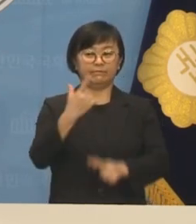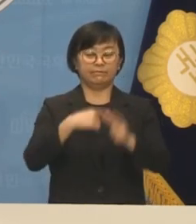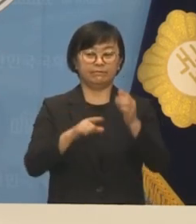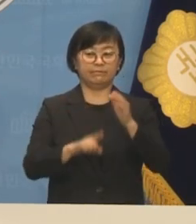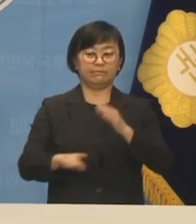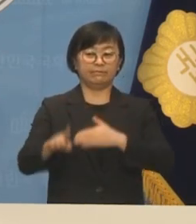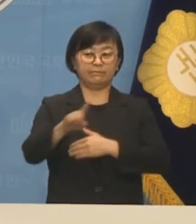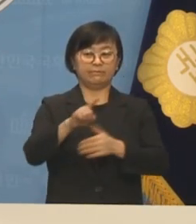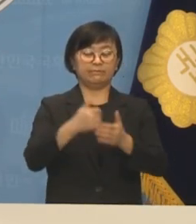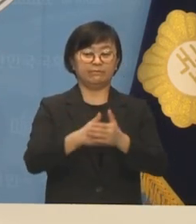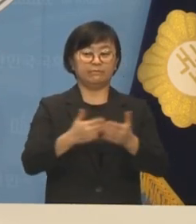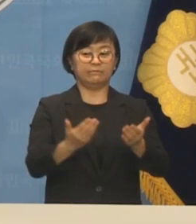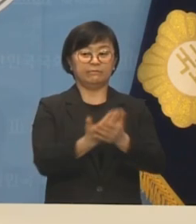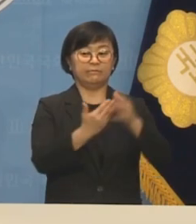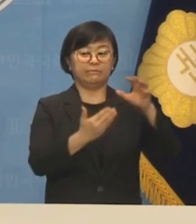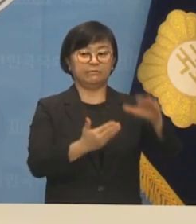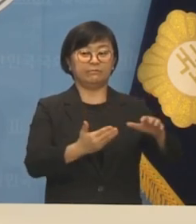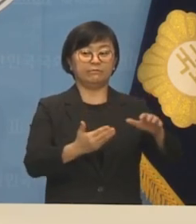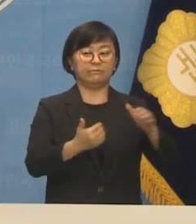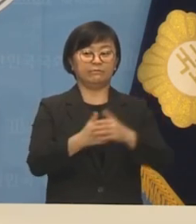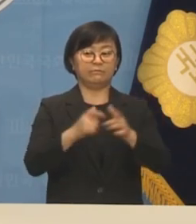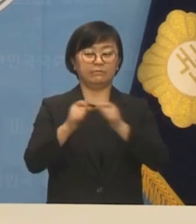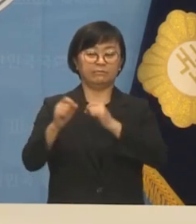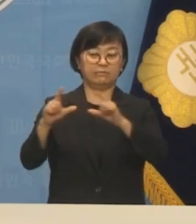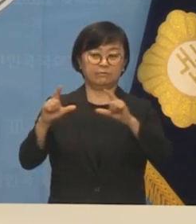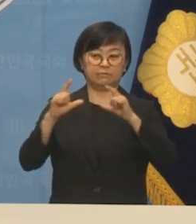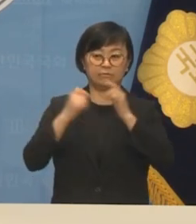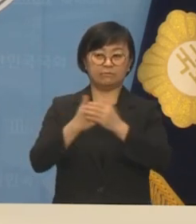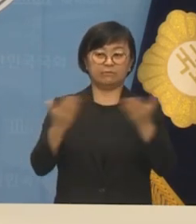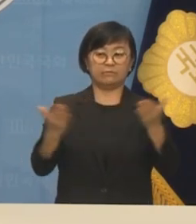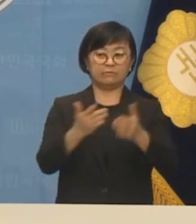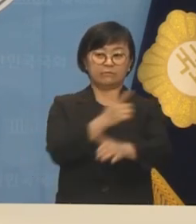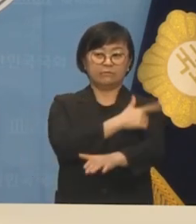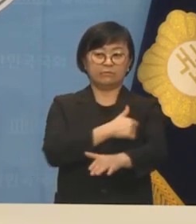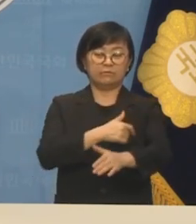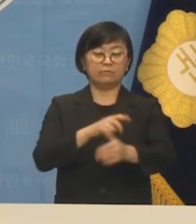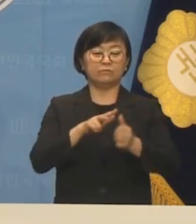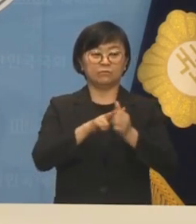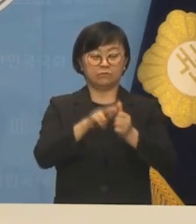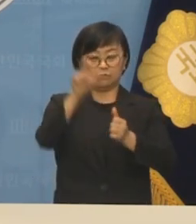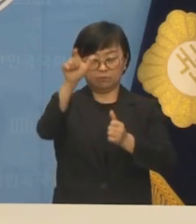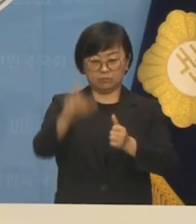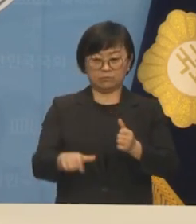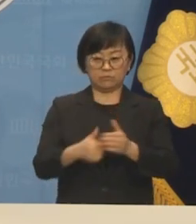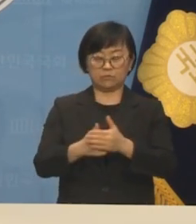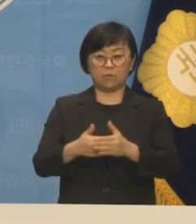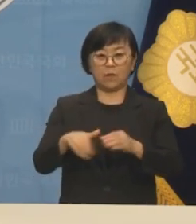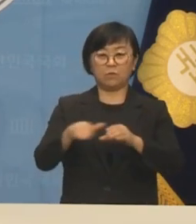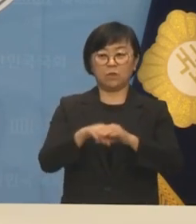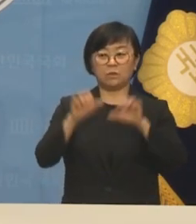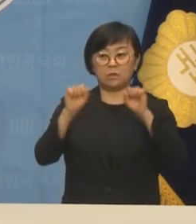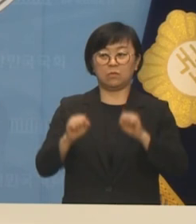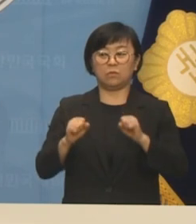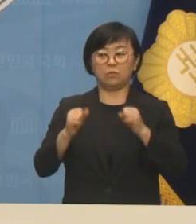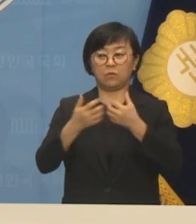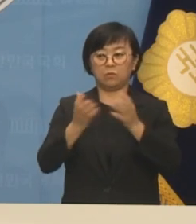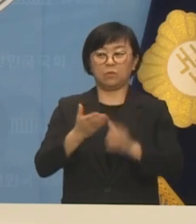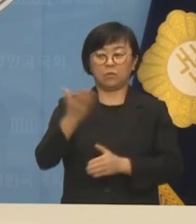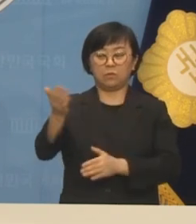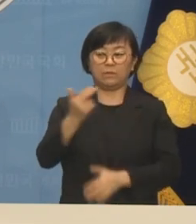나아가서 진흥원은 지부로부터 통보받은 노동이사 후보 명단을 문체부에 송부조차 하지 않고